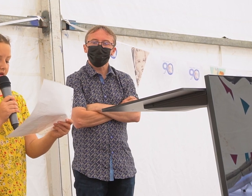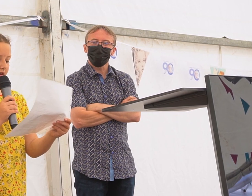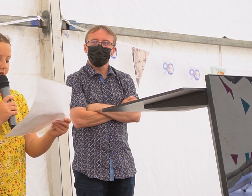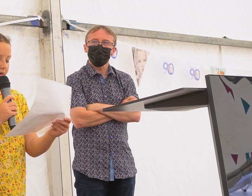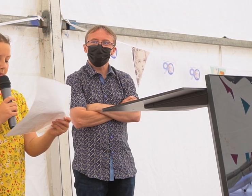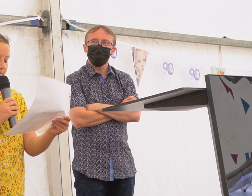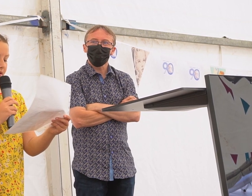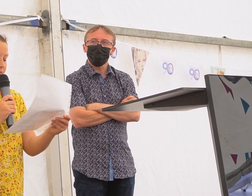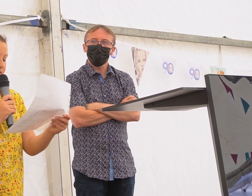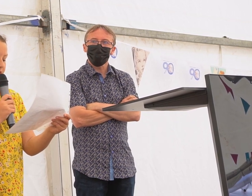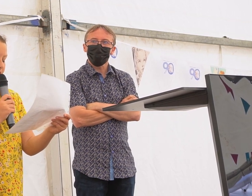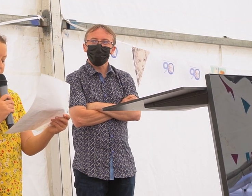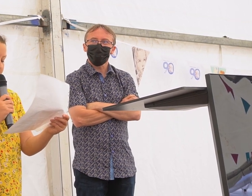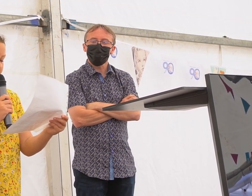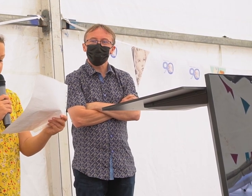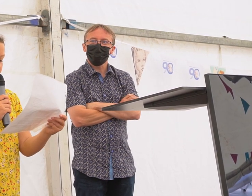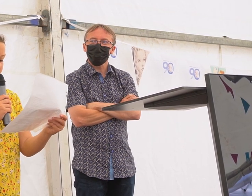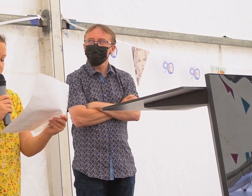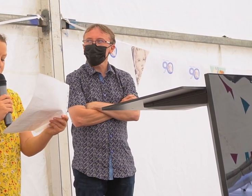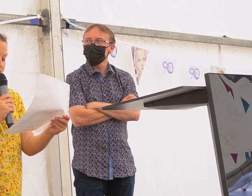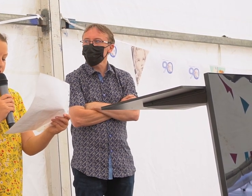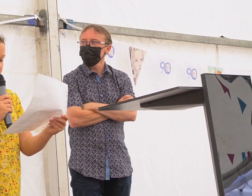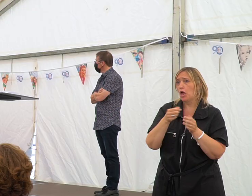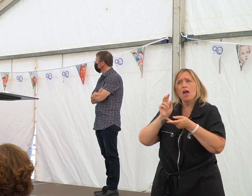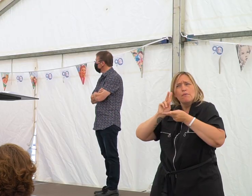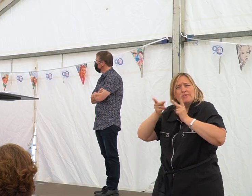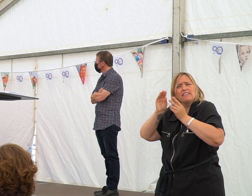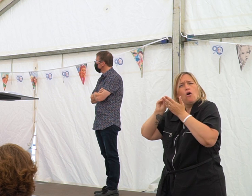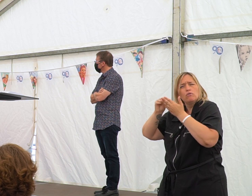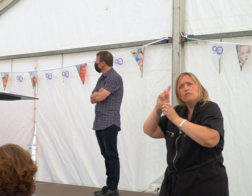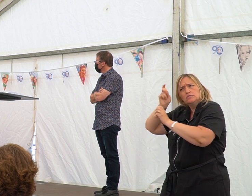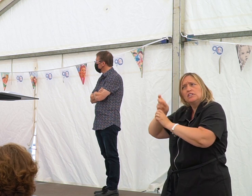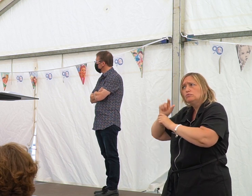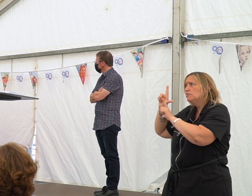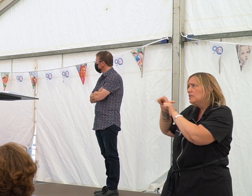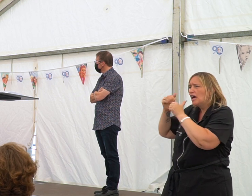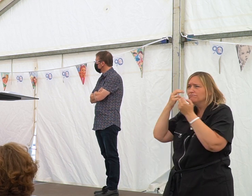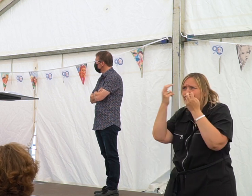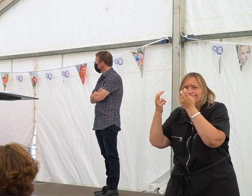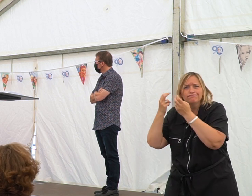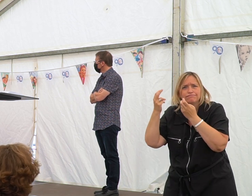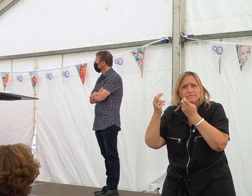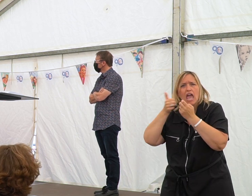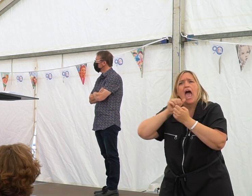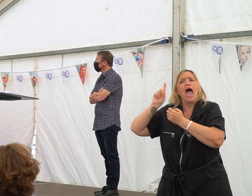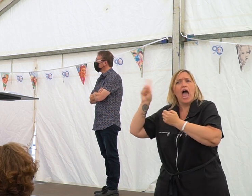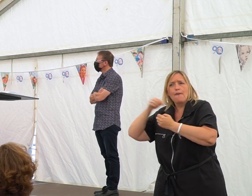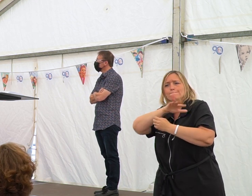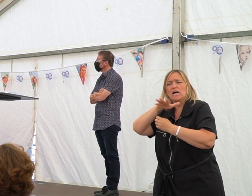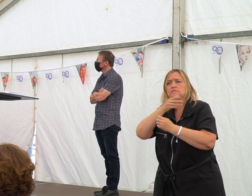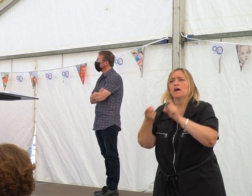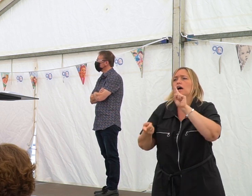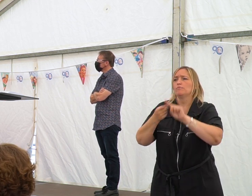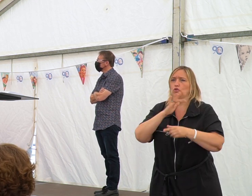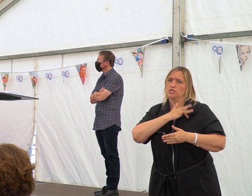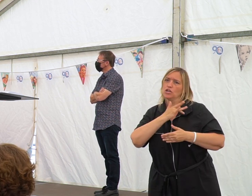2015. Peut-être que sa statue trône encore dans les jardins du château. Elle qui tient une place particulière dans le